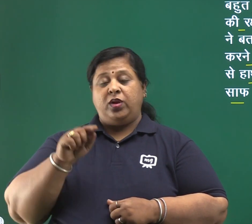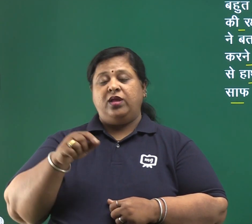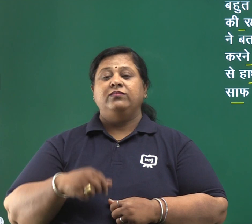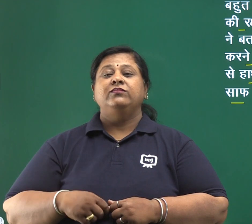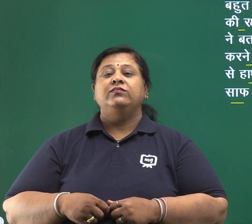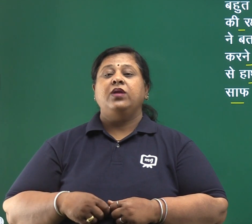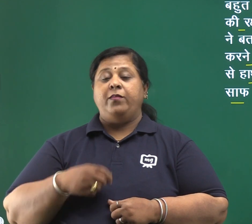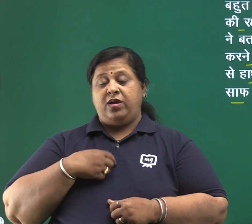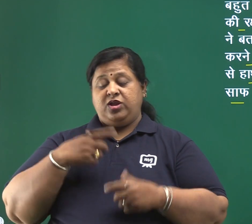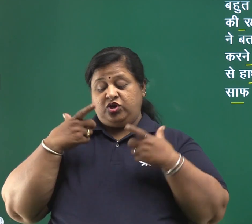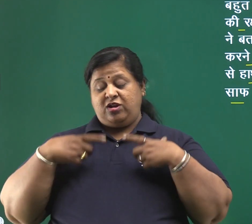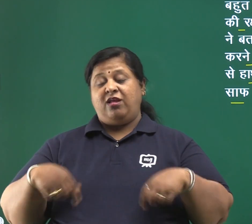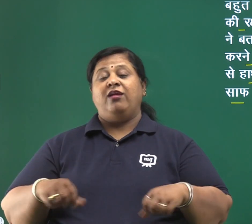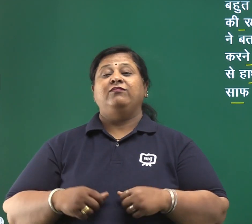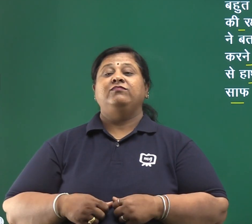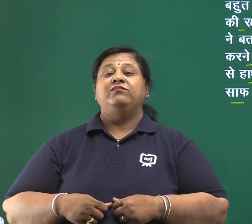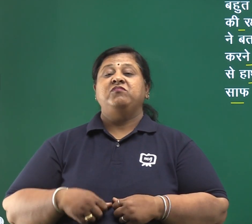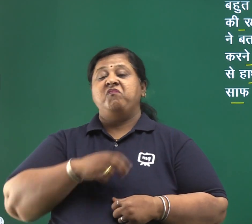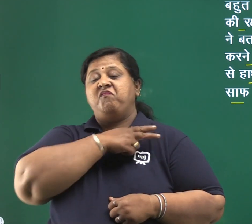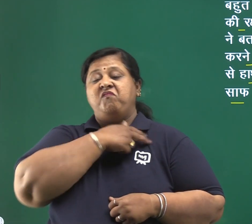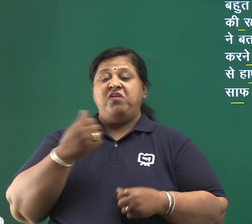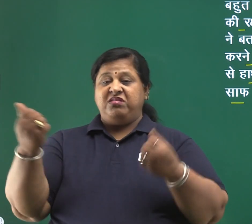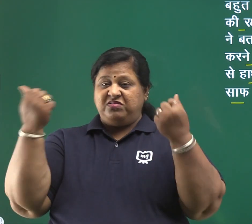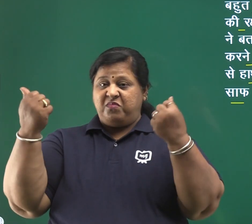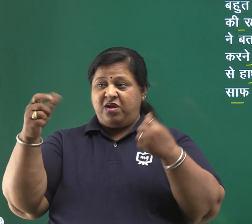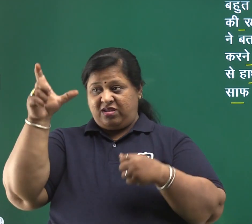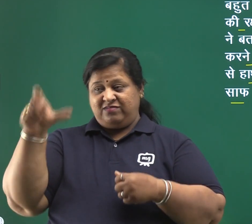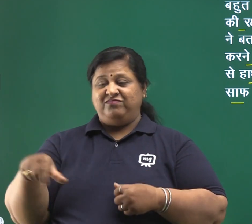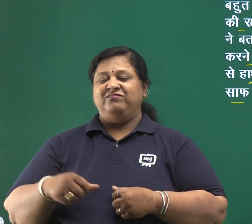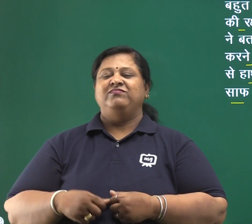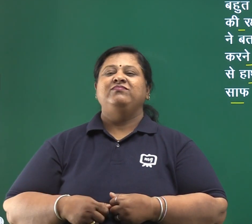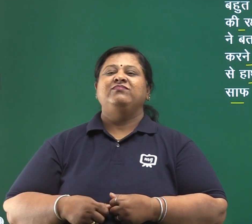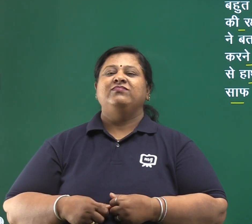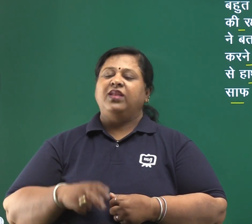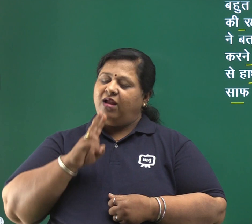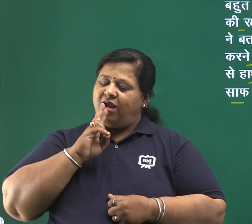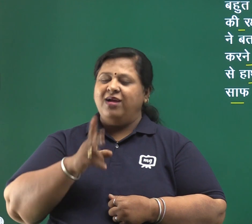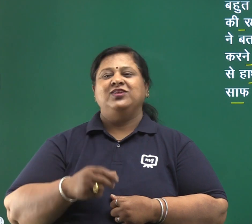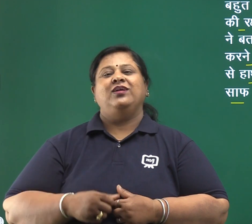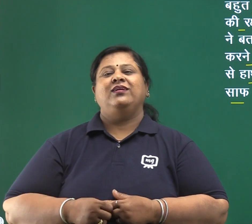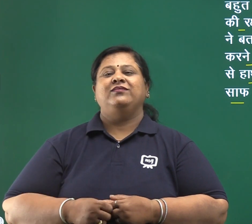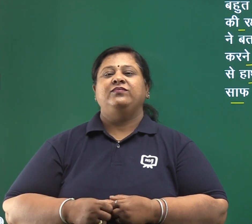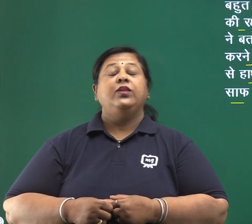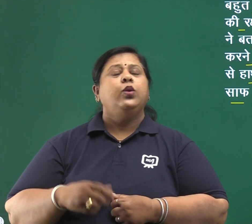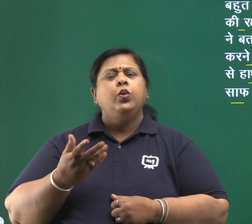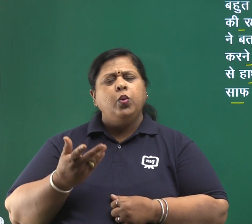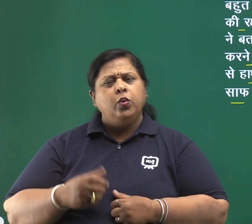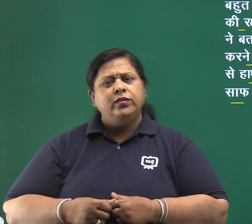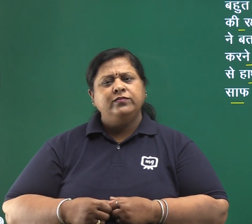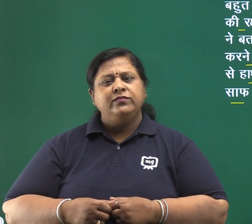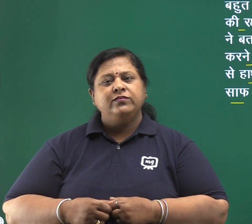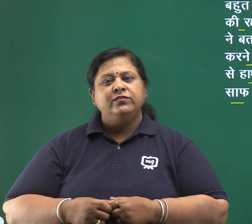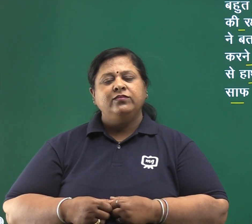उन्हें हमारे शरीर के वीर सिपाही कहा जाता है। क्यों कहा जाता